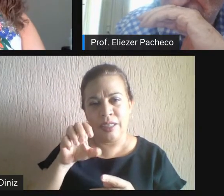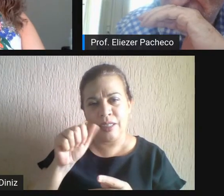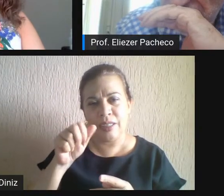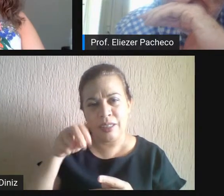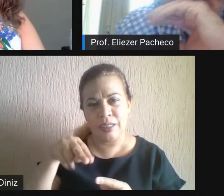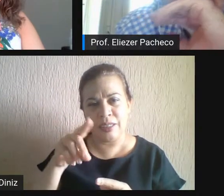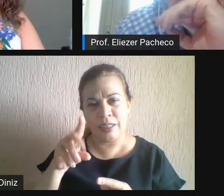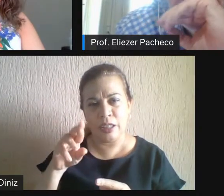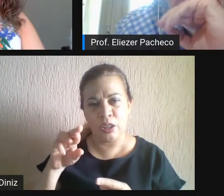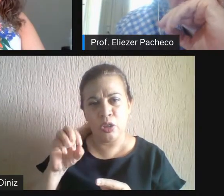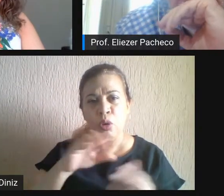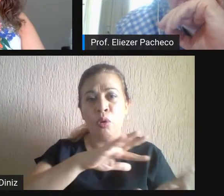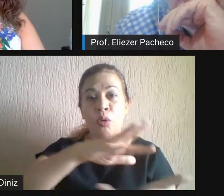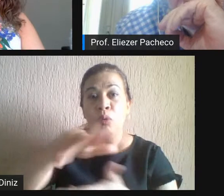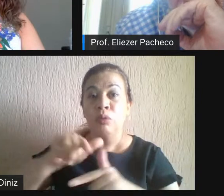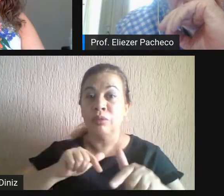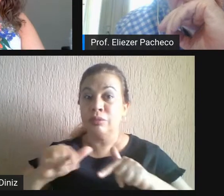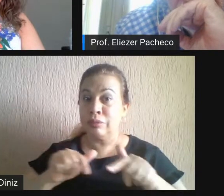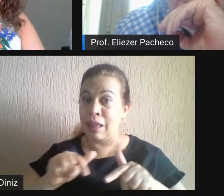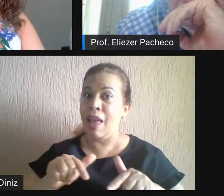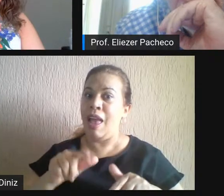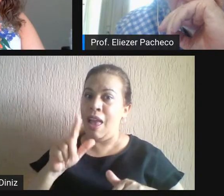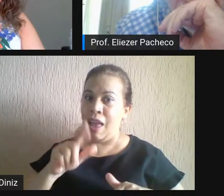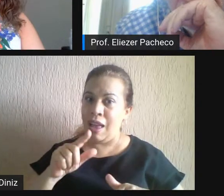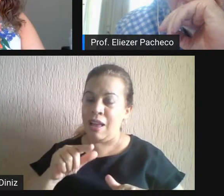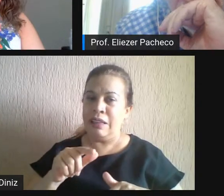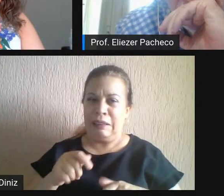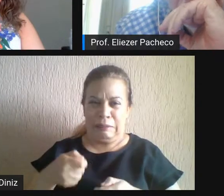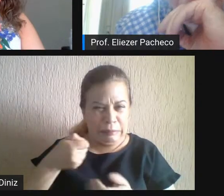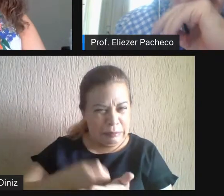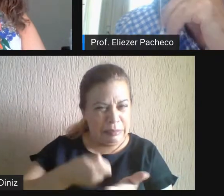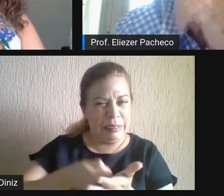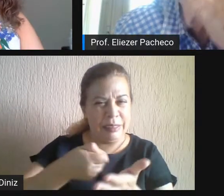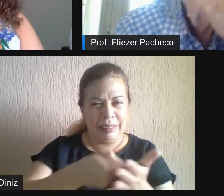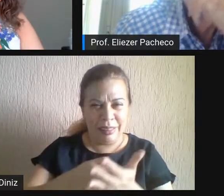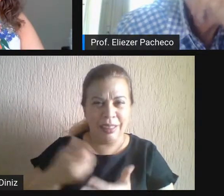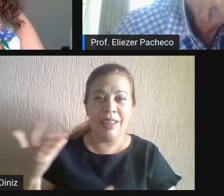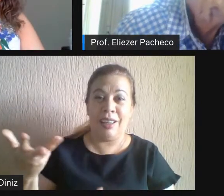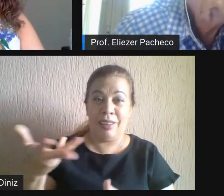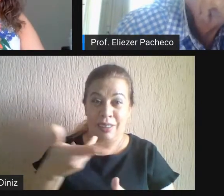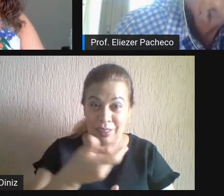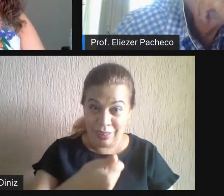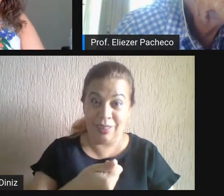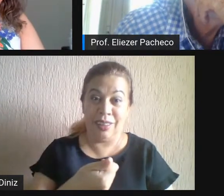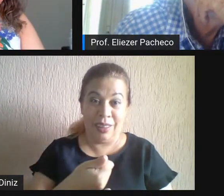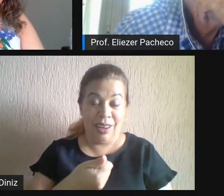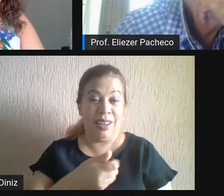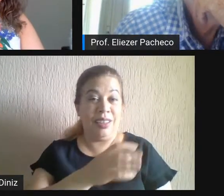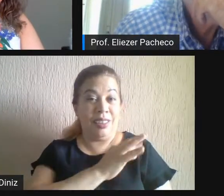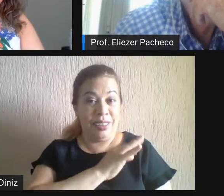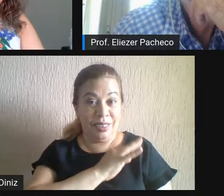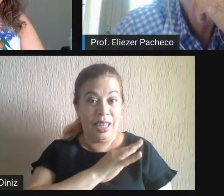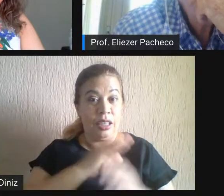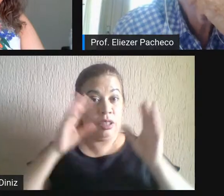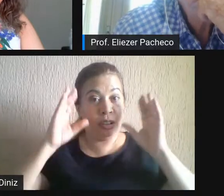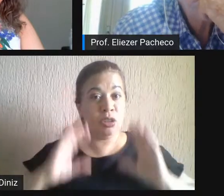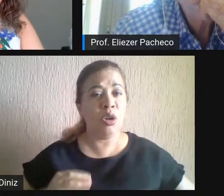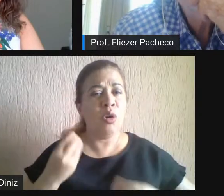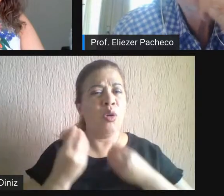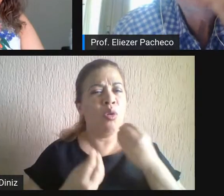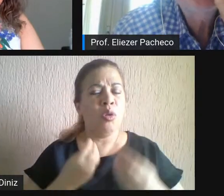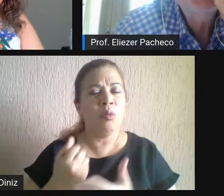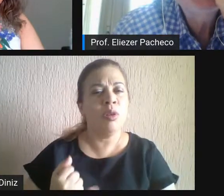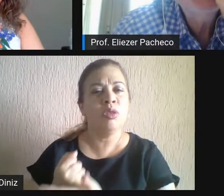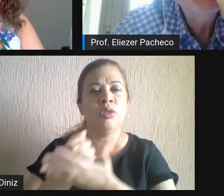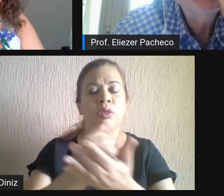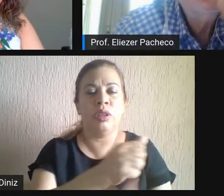do trabalho está cada vez mais exigente com relação às habilidades técnicas e comportamentais. Como auxiliar o estudante nesse